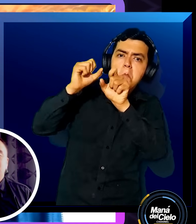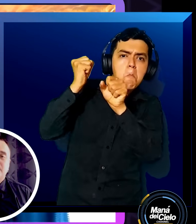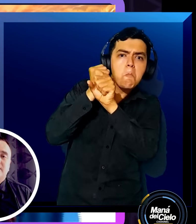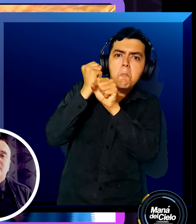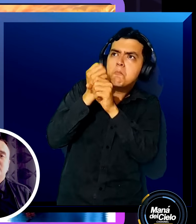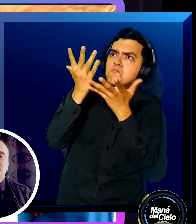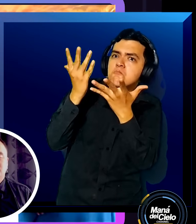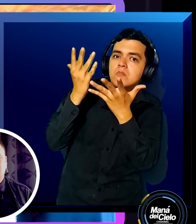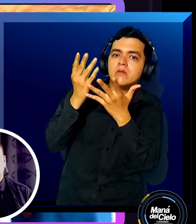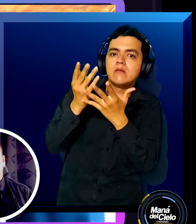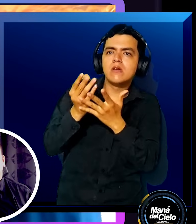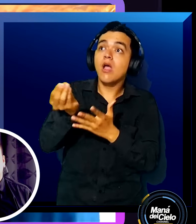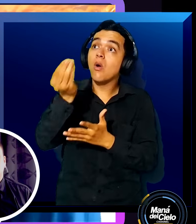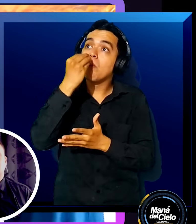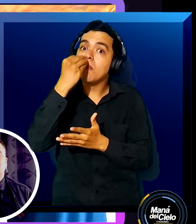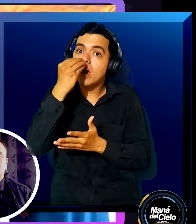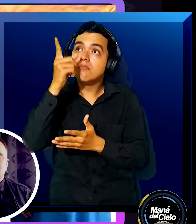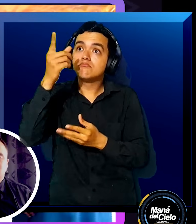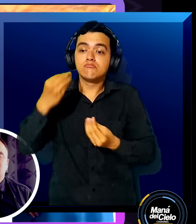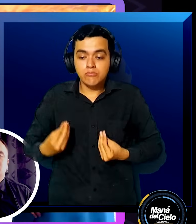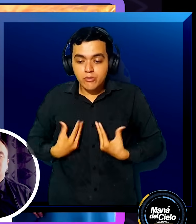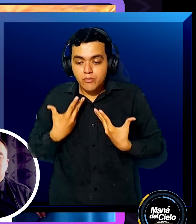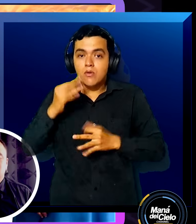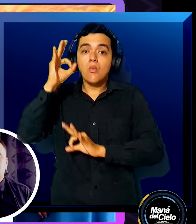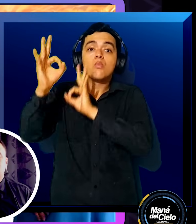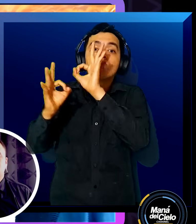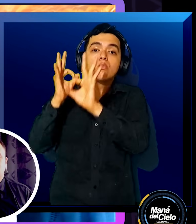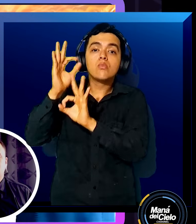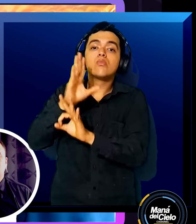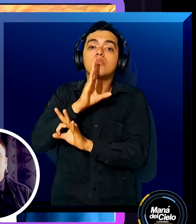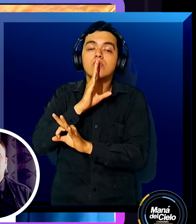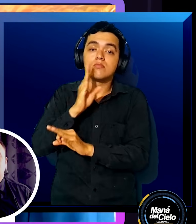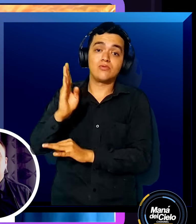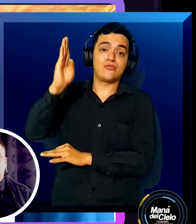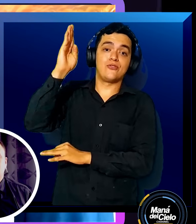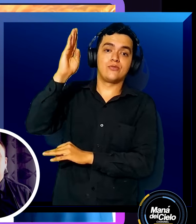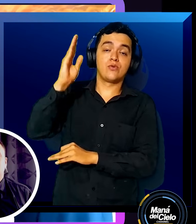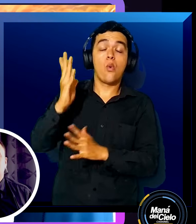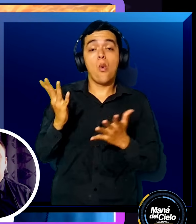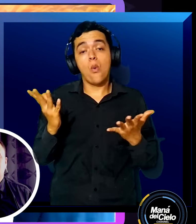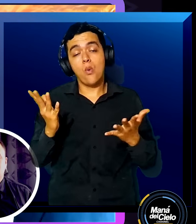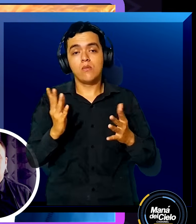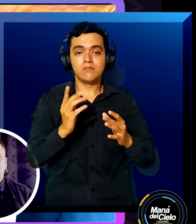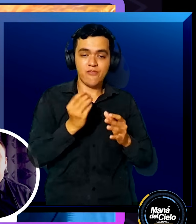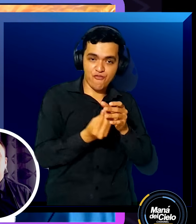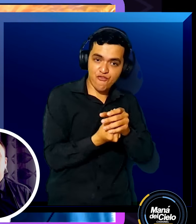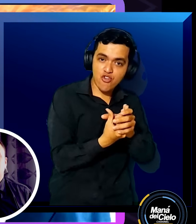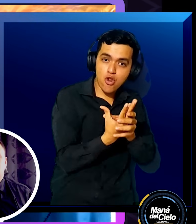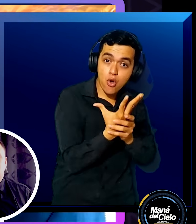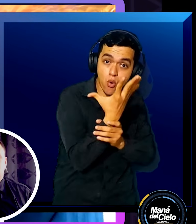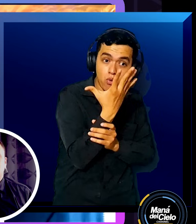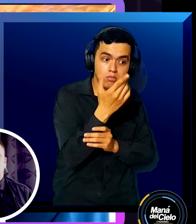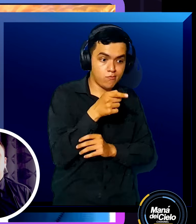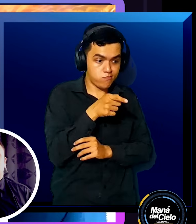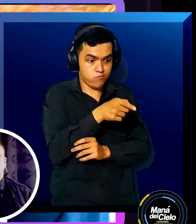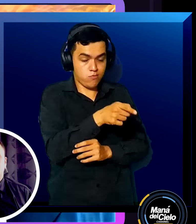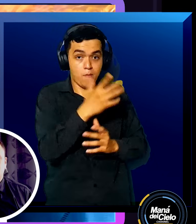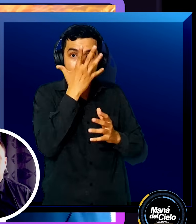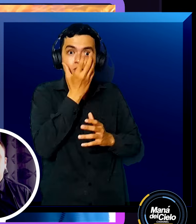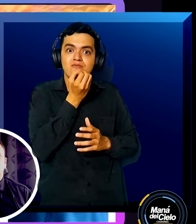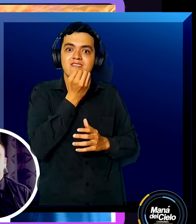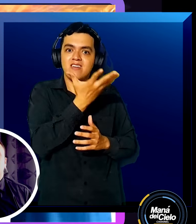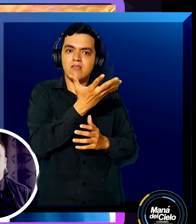su responsabilidad y no hay que andar detrás de ellos para que le provean a ese hijo. Iglesia de Cristo, entiéndame,